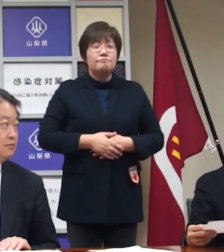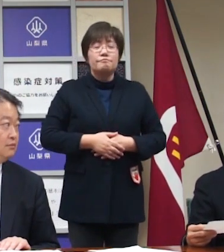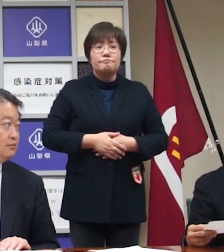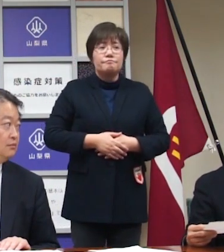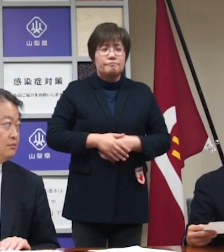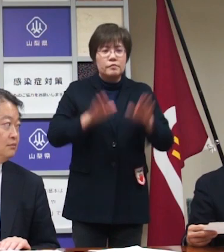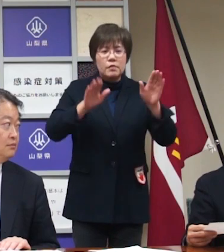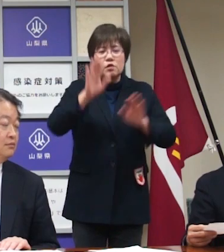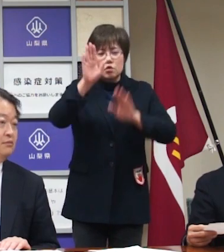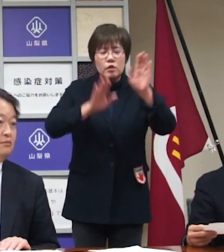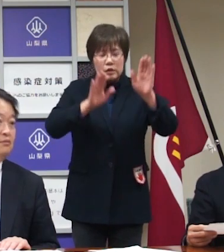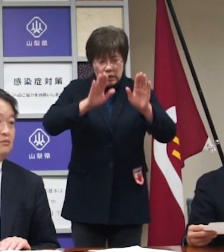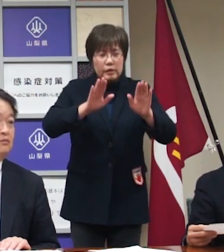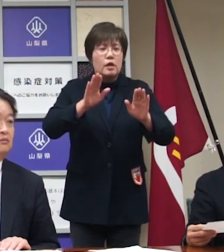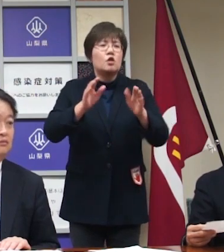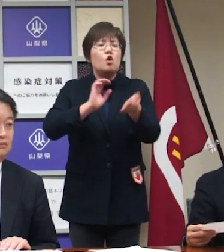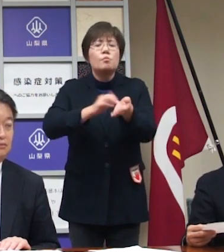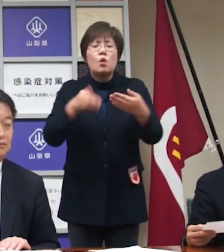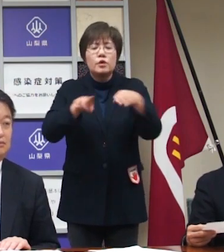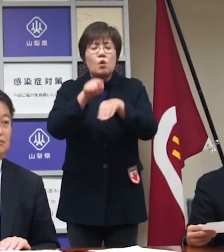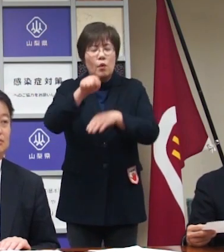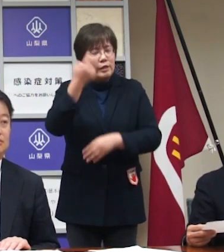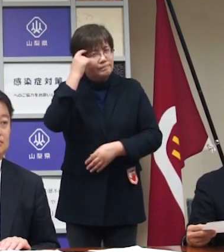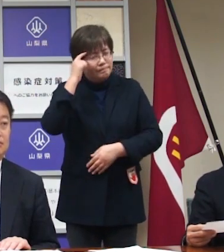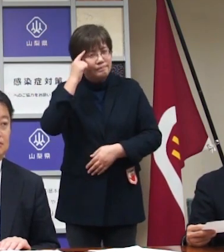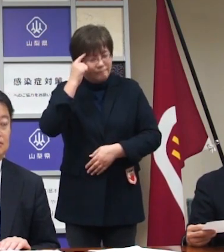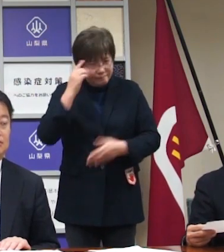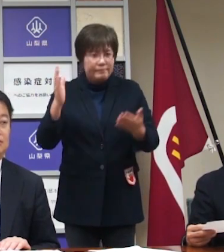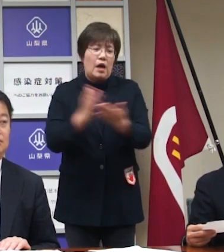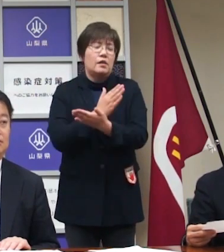これ自体ですね、実質的に休止をいただければ。